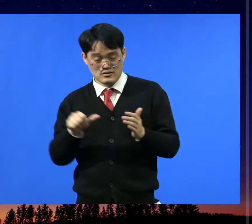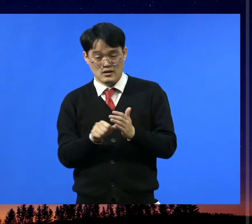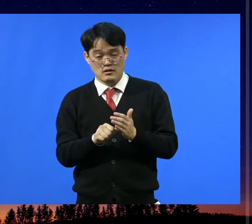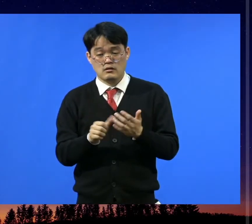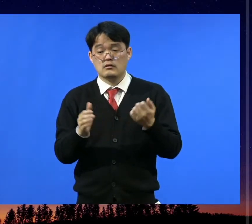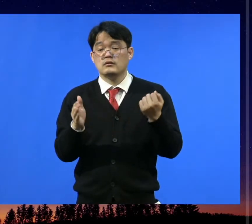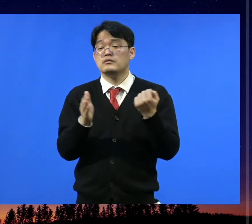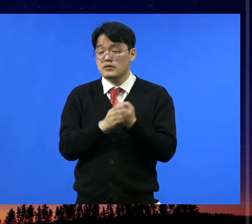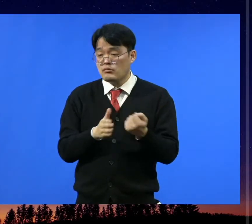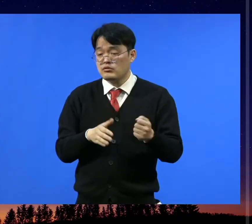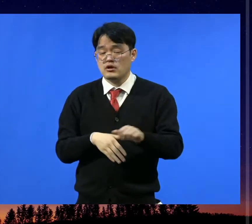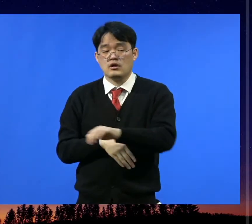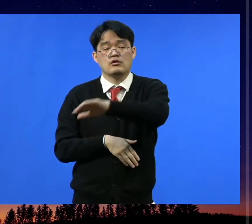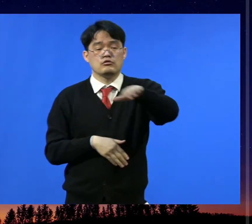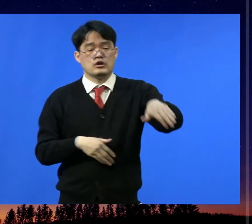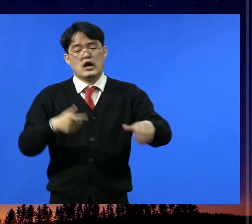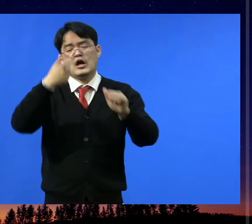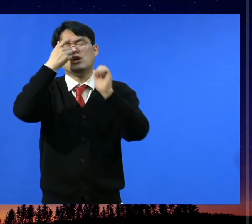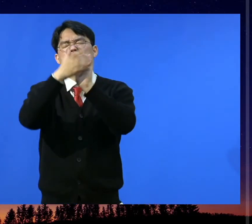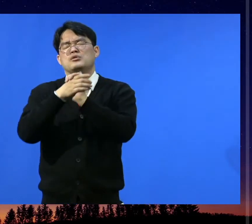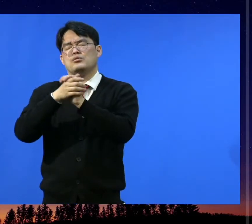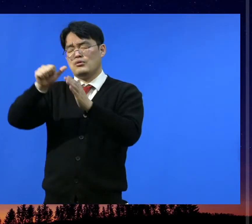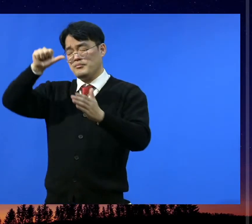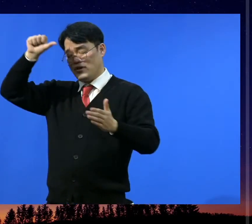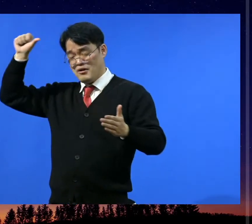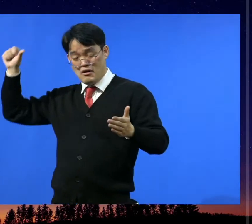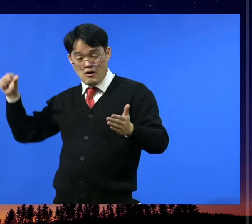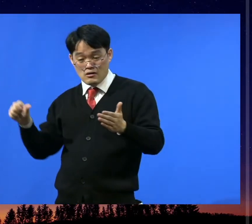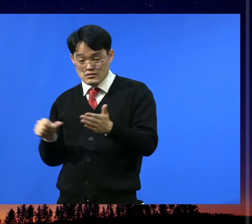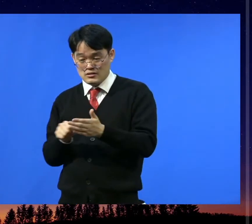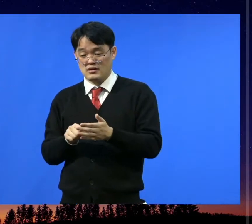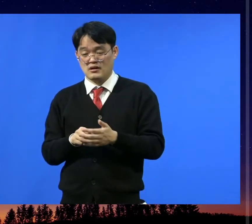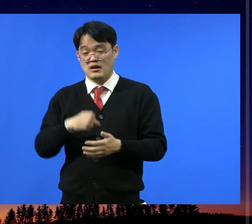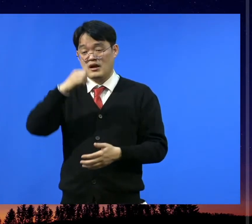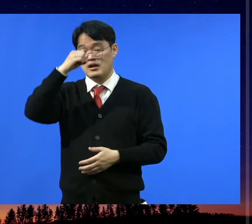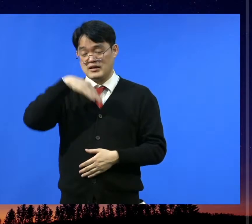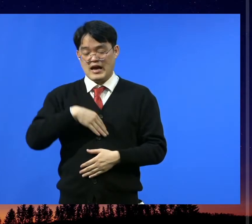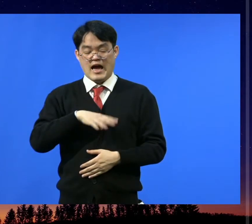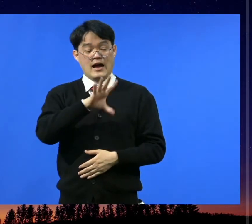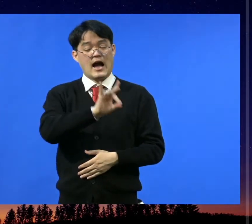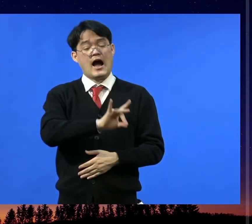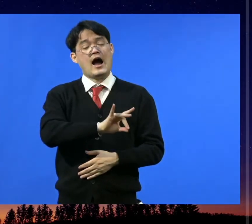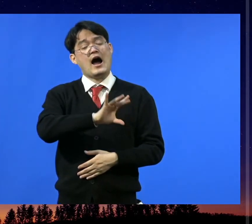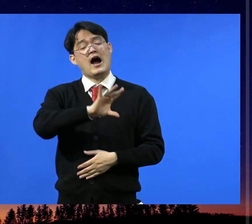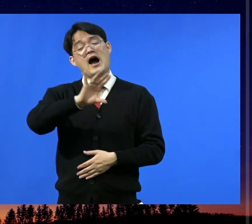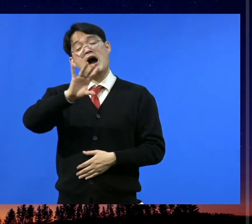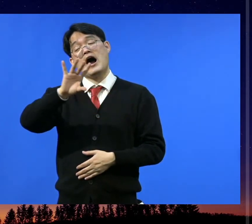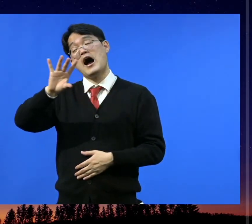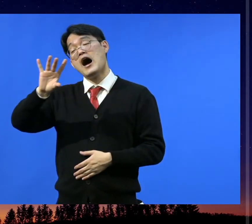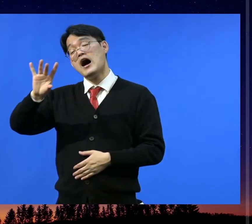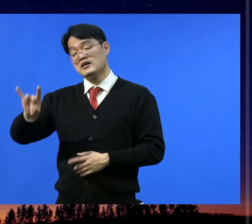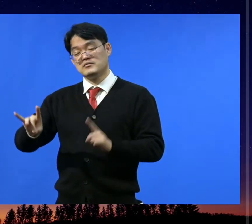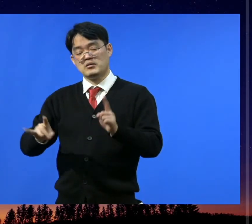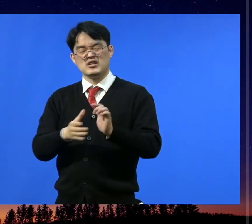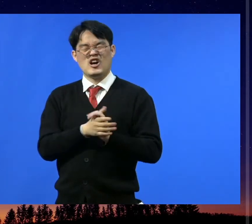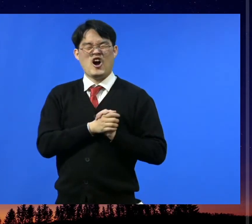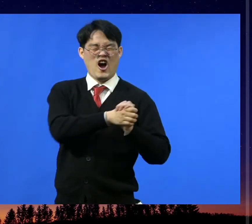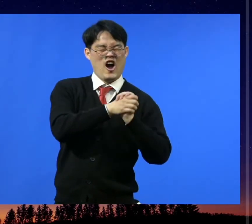기도도 일평생 그냥 한 번씩 이렇게 하고 끝나는 게 아니라 지속적이어야 된다는